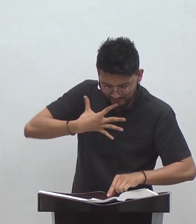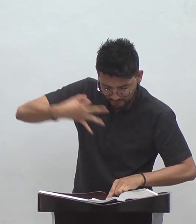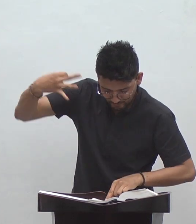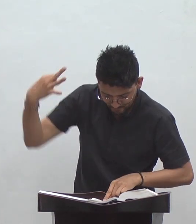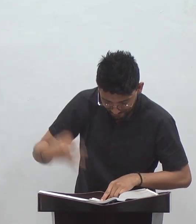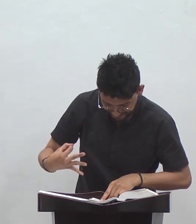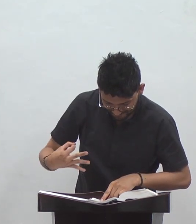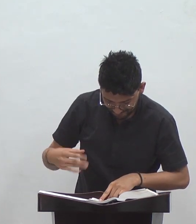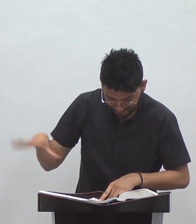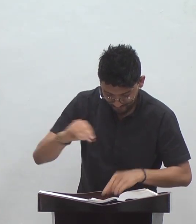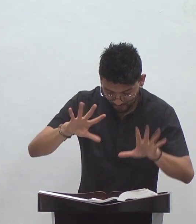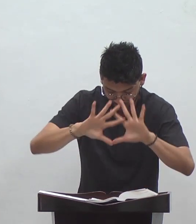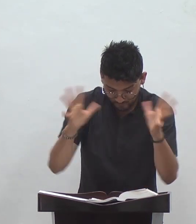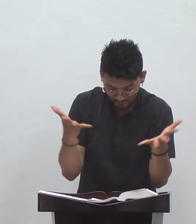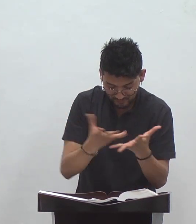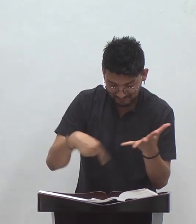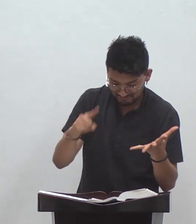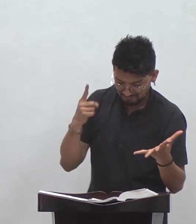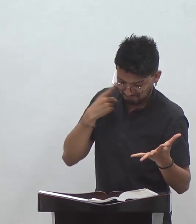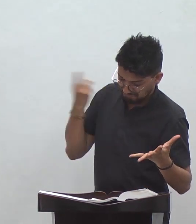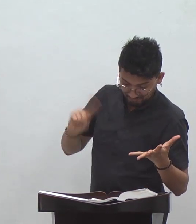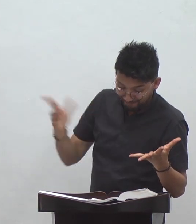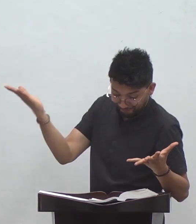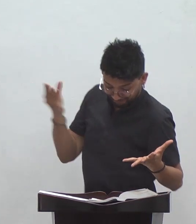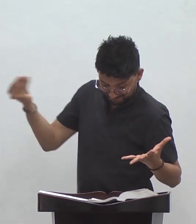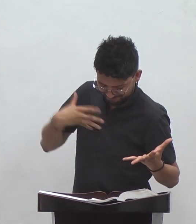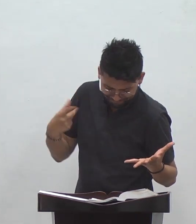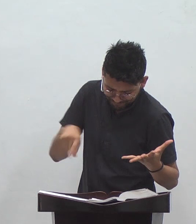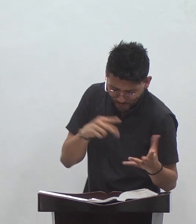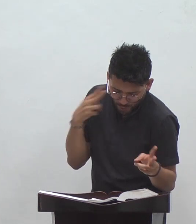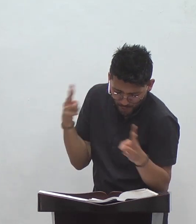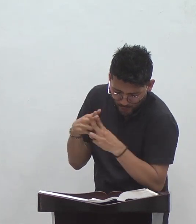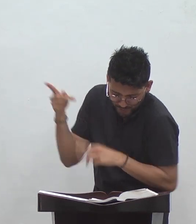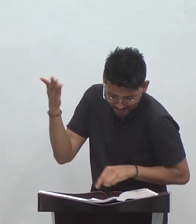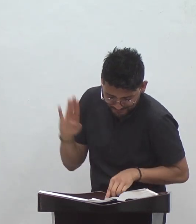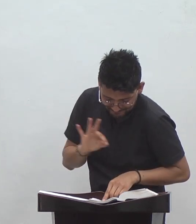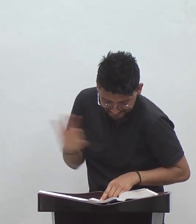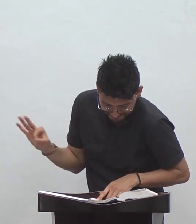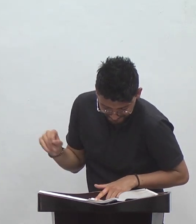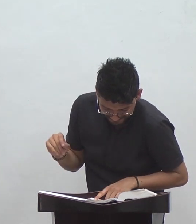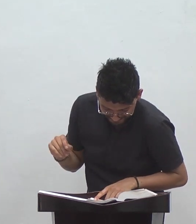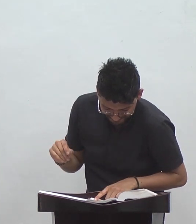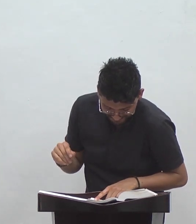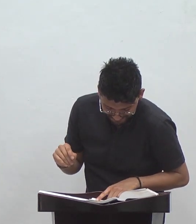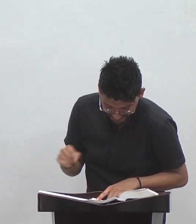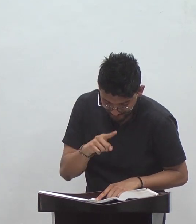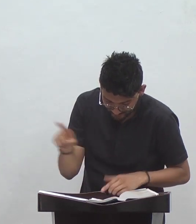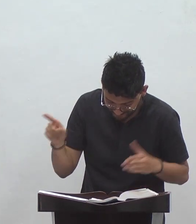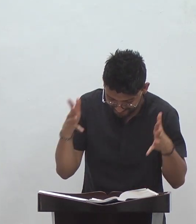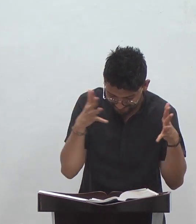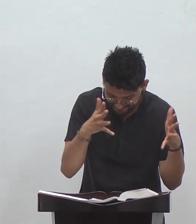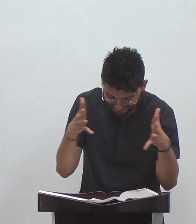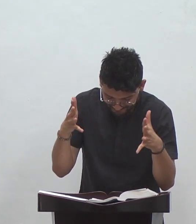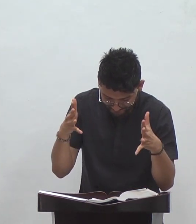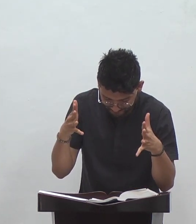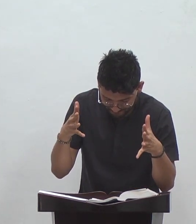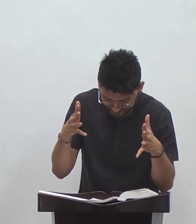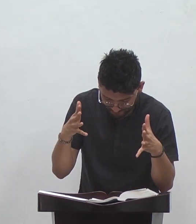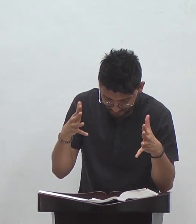el mundo no puede recibir porque no le ve ni le conoce, pero vosotros le conocéis porque mora con vosotros y estará